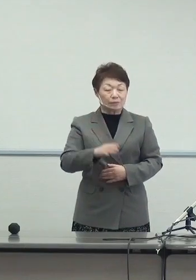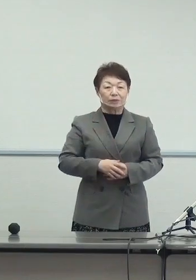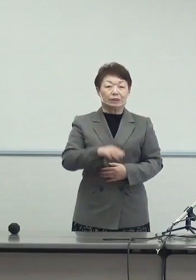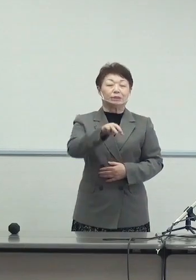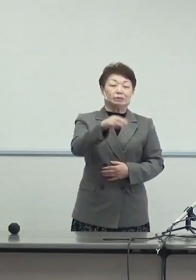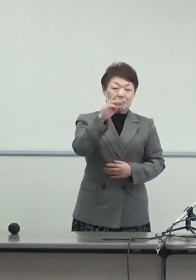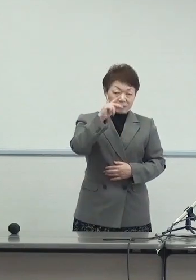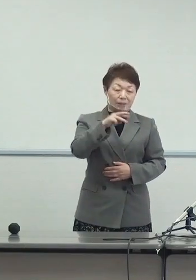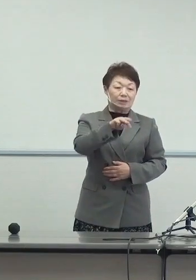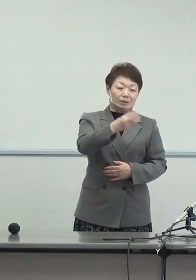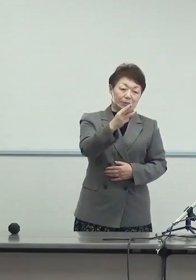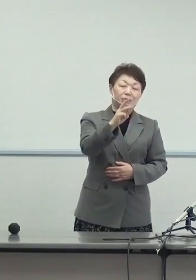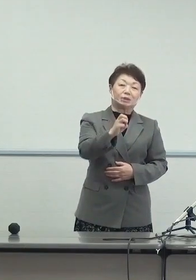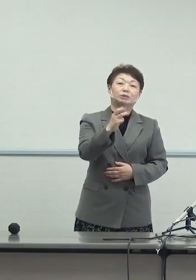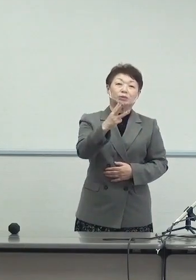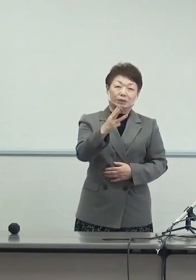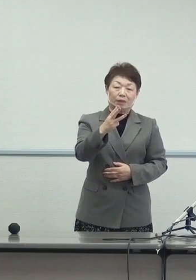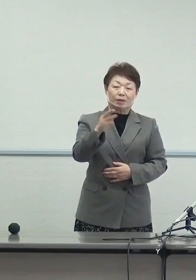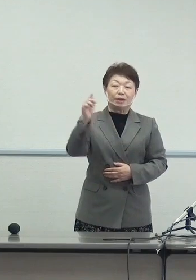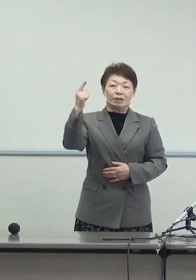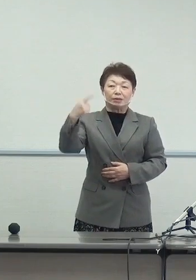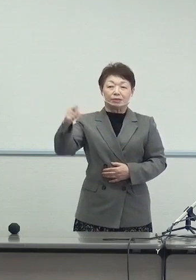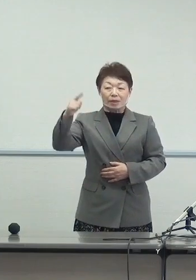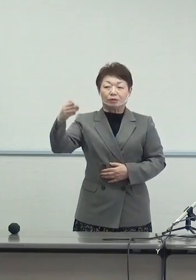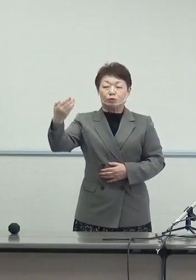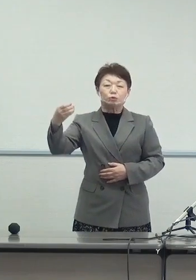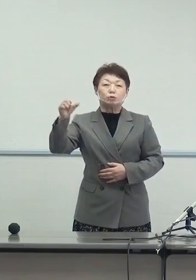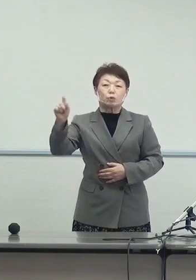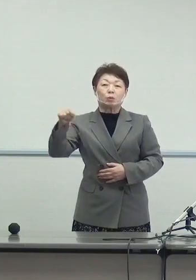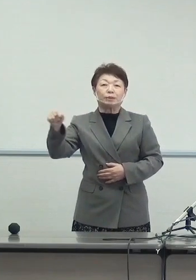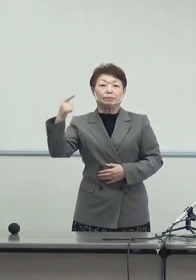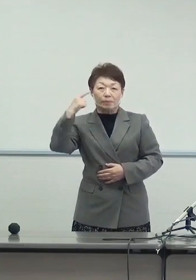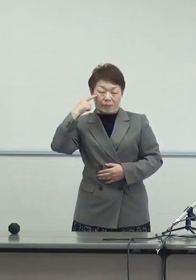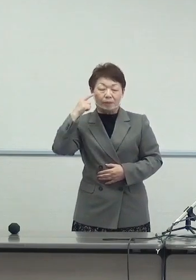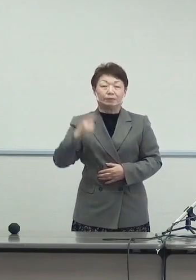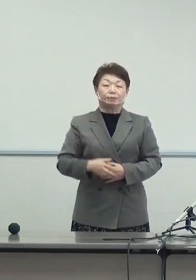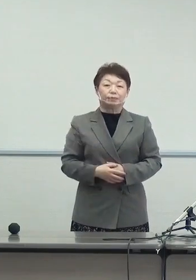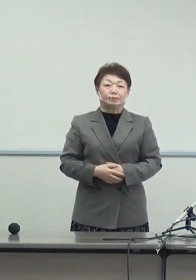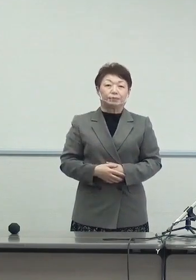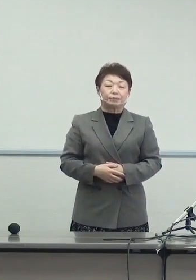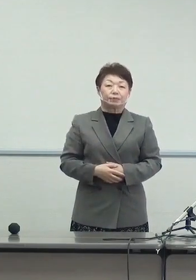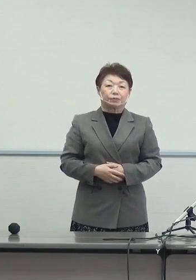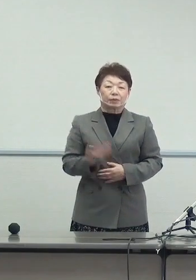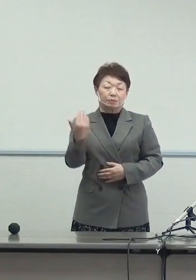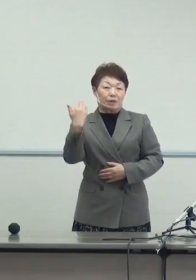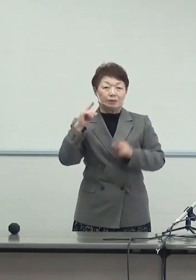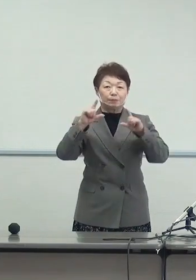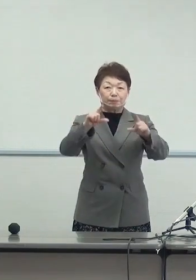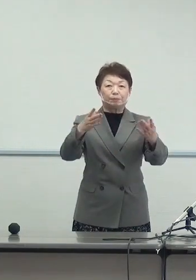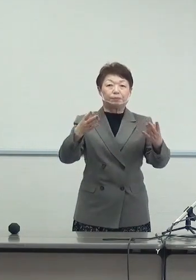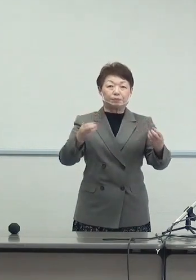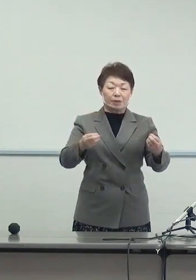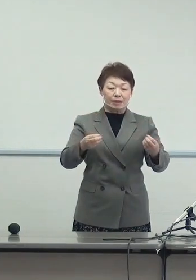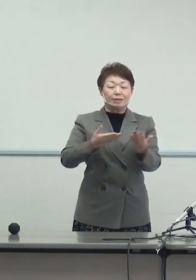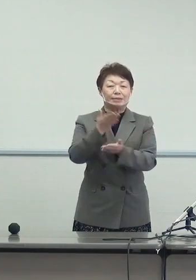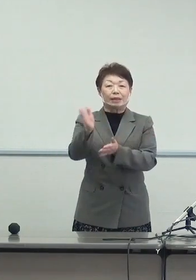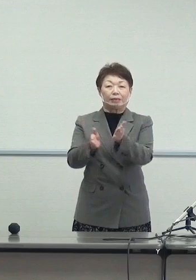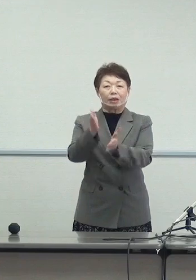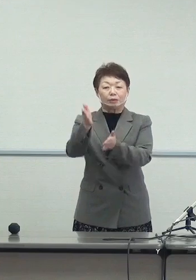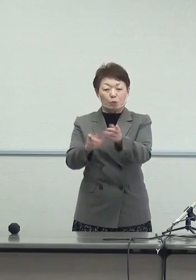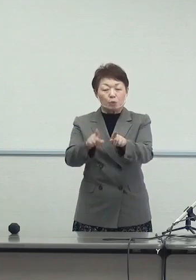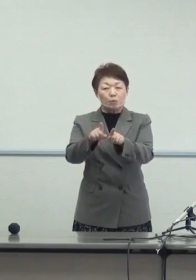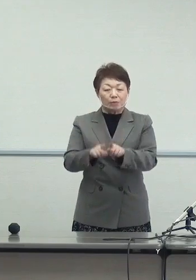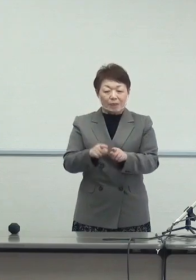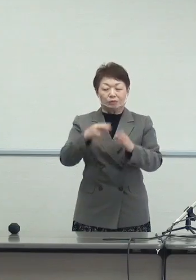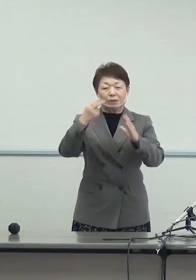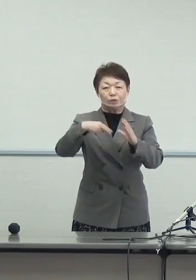333例目ですね、県1095例目でございますが、先日公表いたしました接待を伴う飲